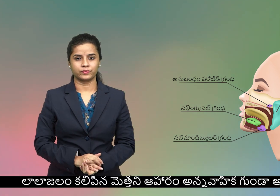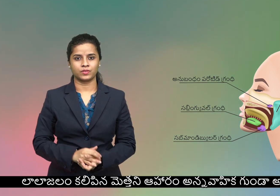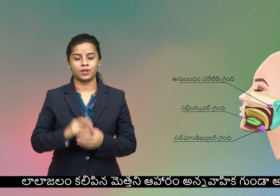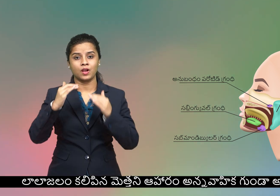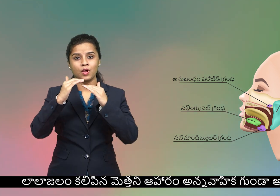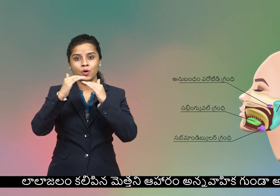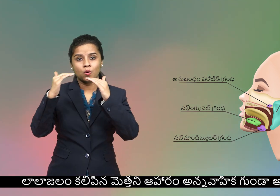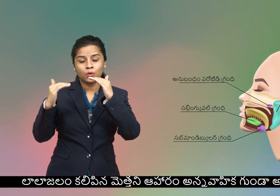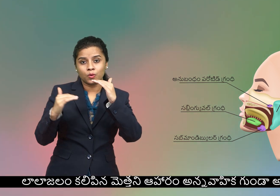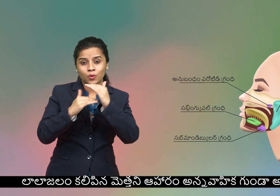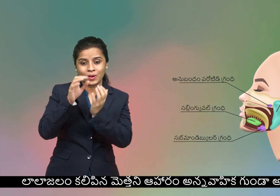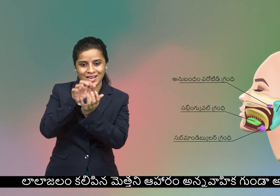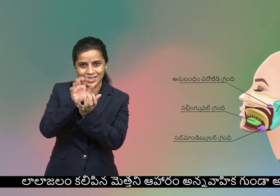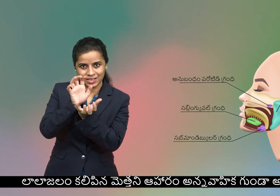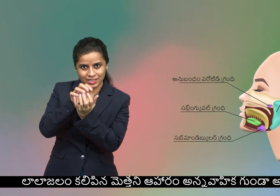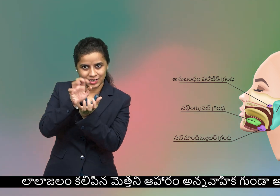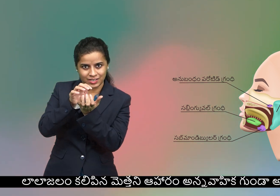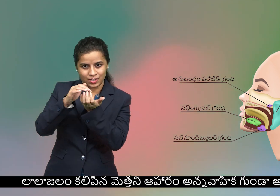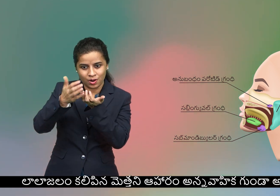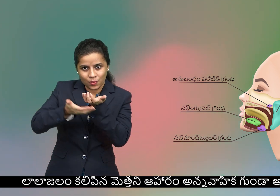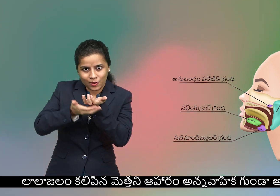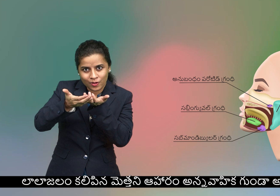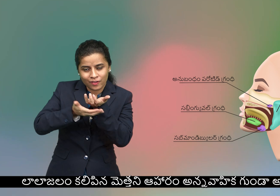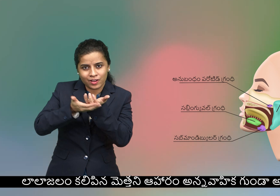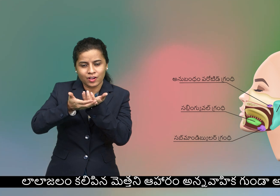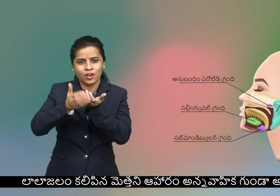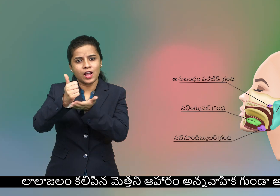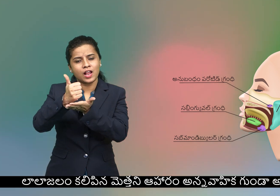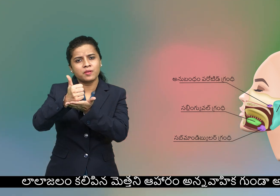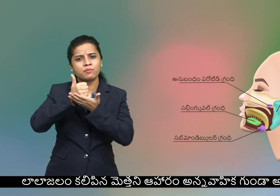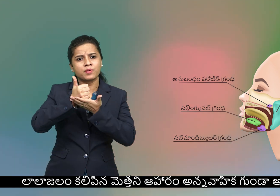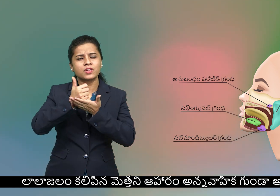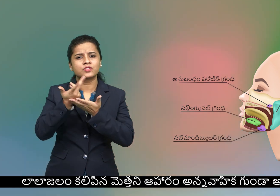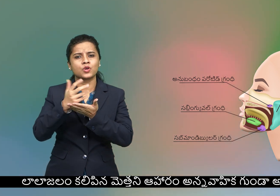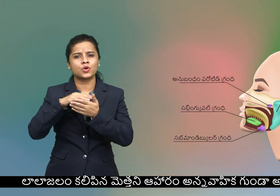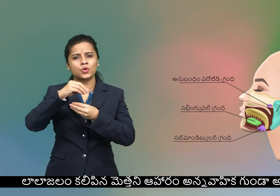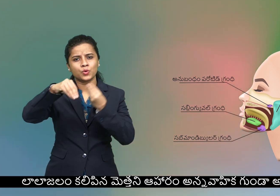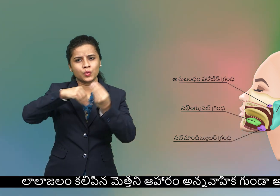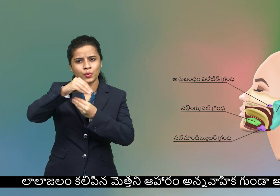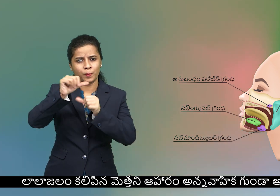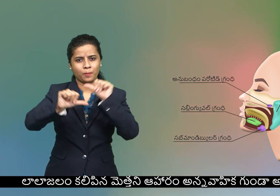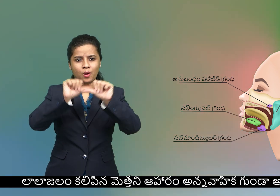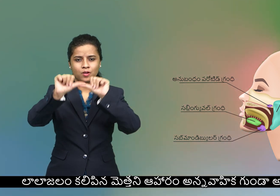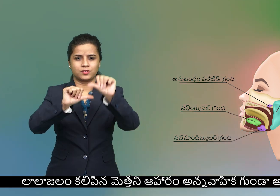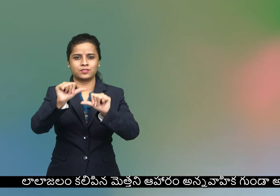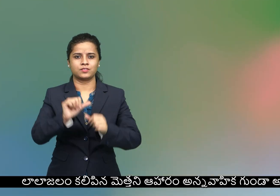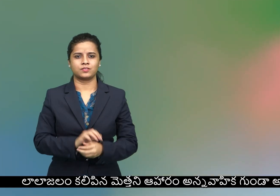లాలాజలం కలిపిన మెత్తని ఆహారం అన్నవాహిక గుండా అలల వంటి కదలిక